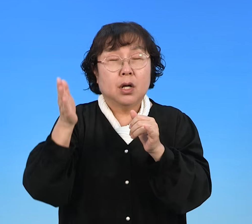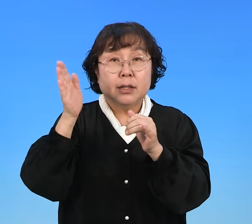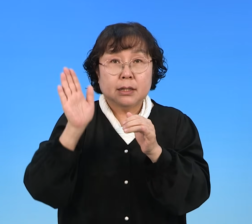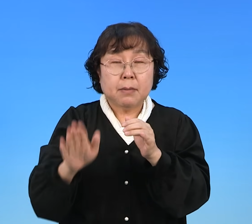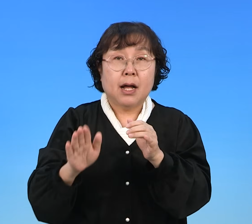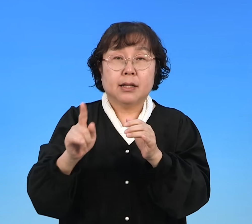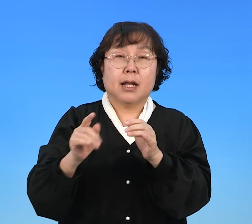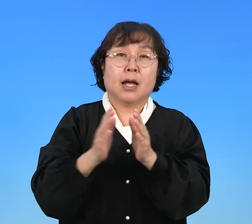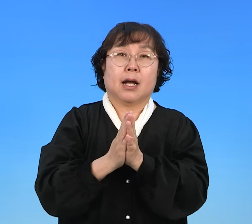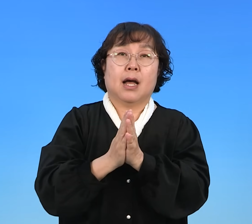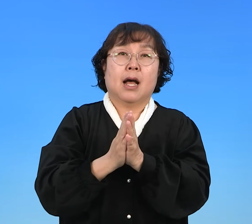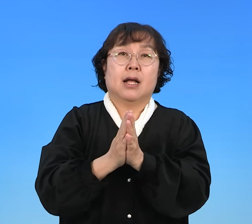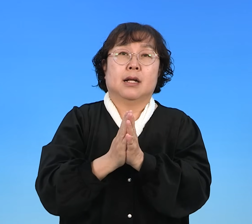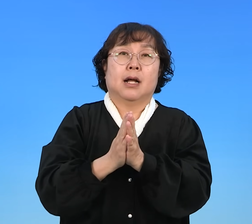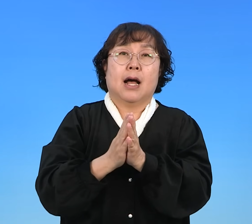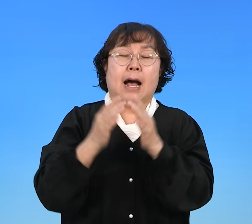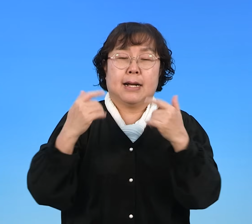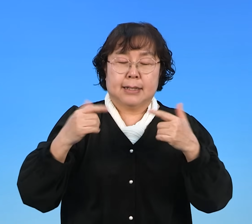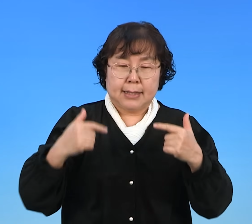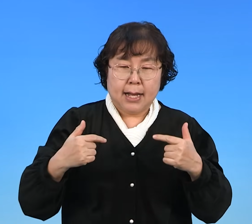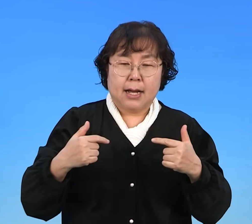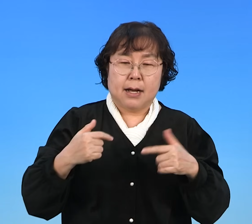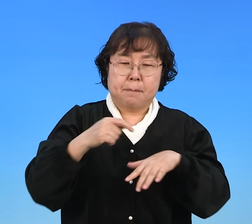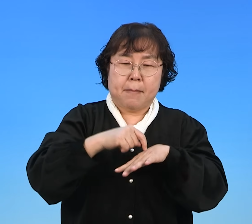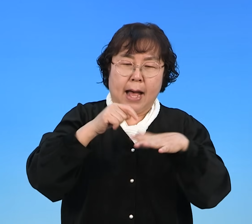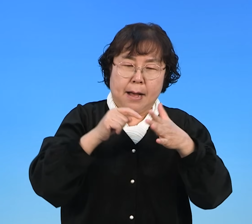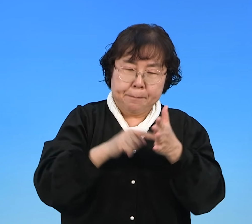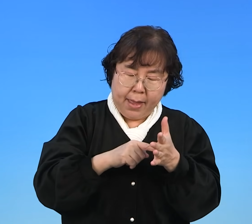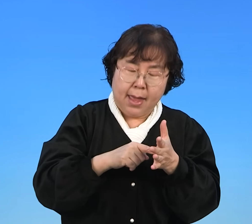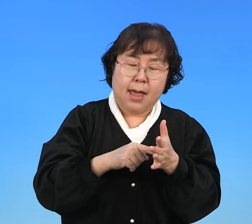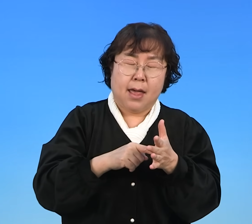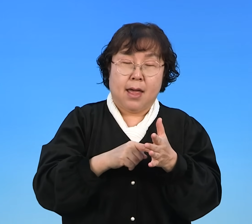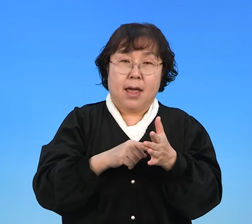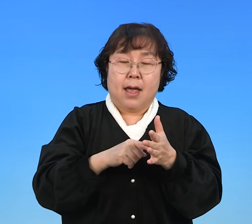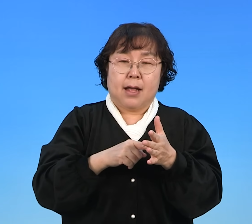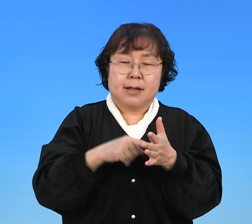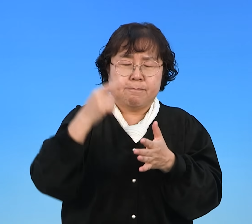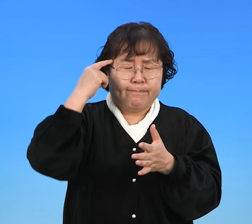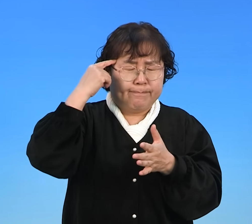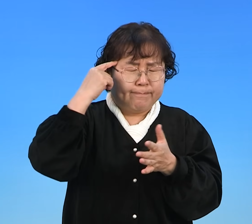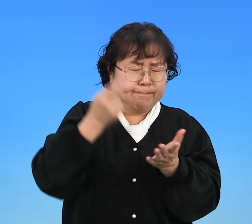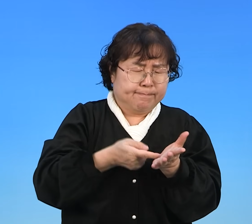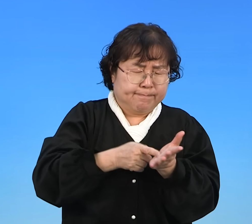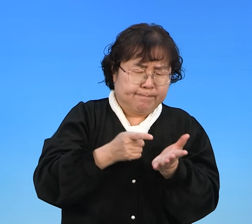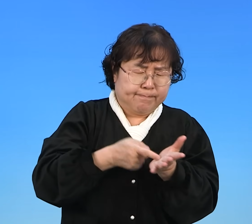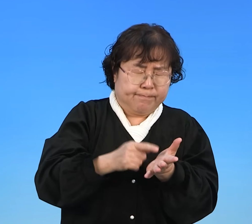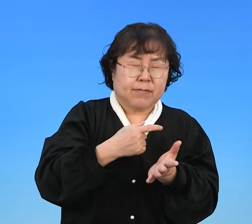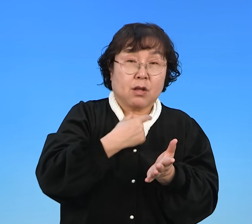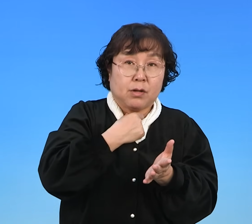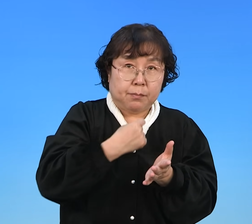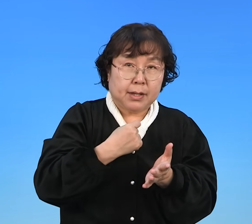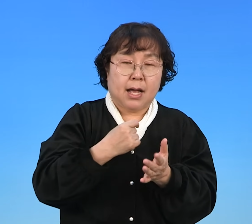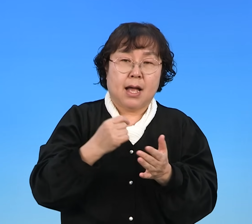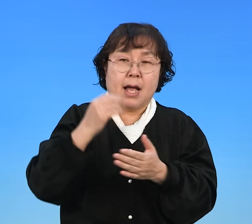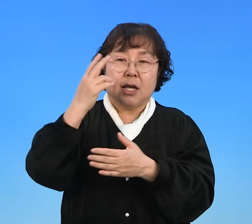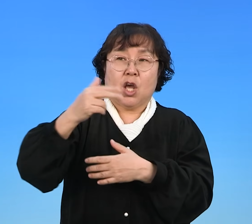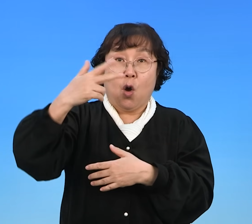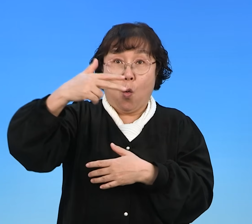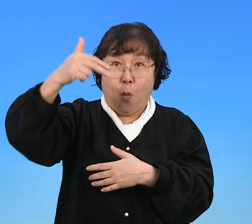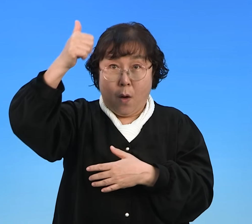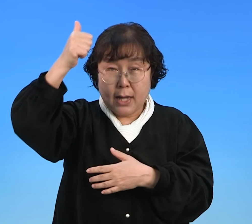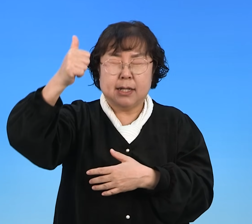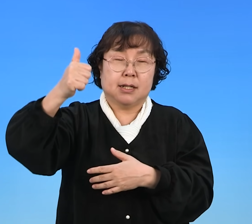하나님 이 원리를 내 마음에 새기기 원합니다. 여호와는 말의 힘이 세다 하여 기뻐하지 아니하시며 사람의